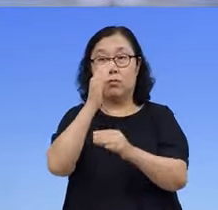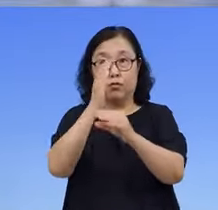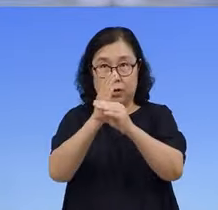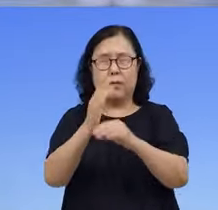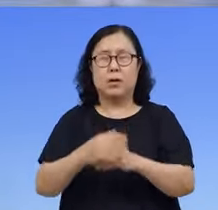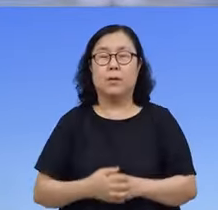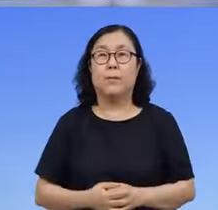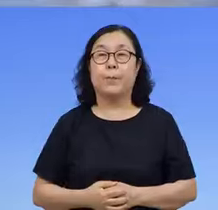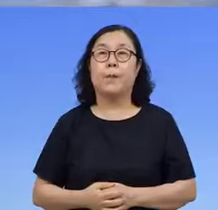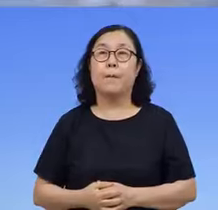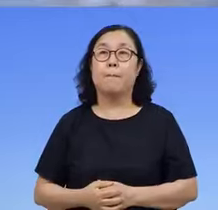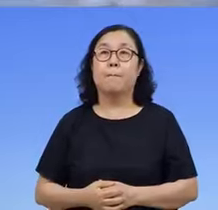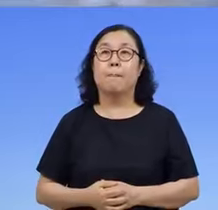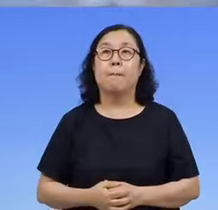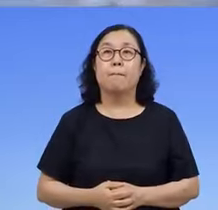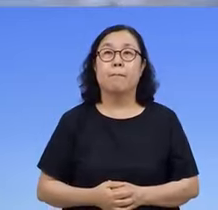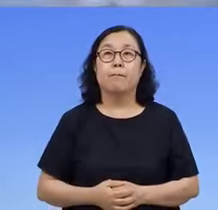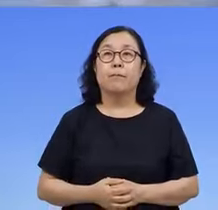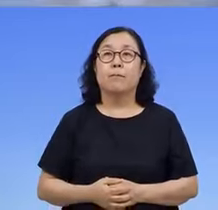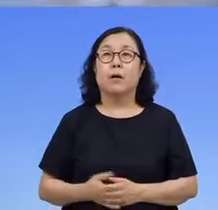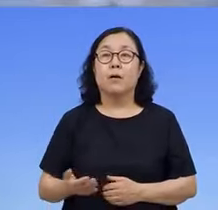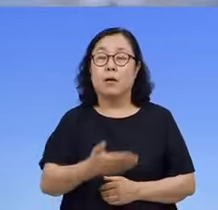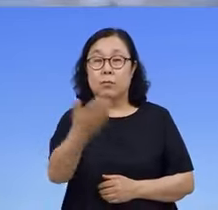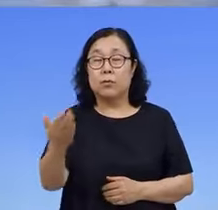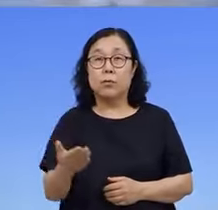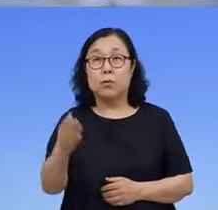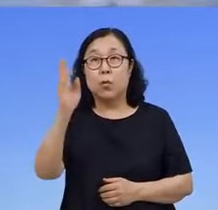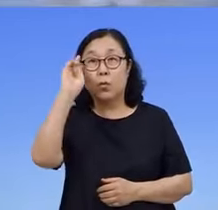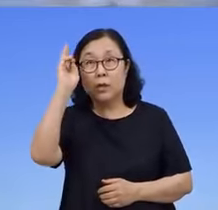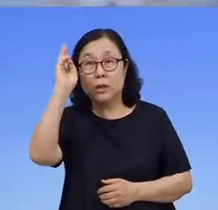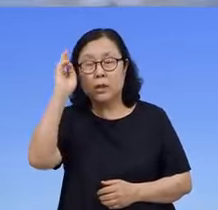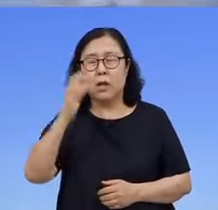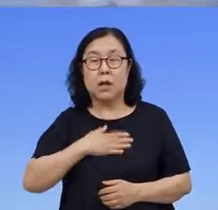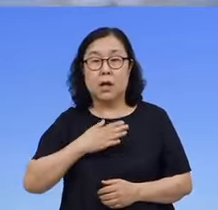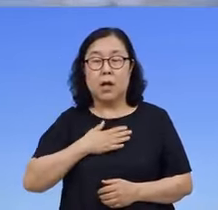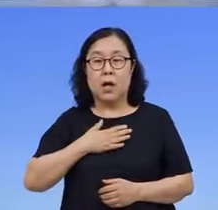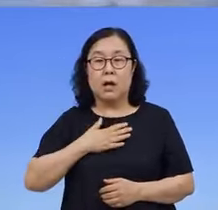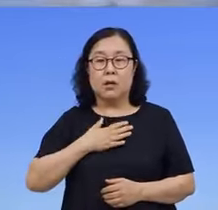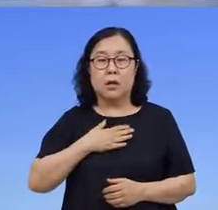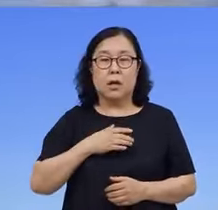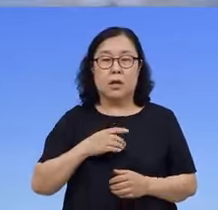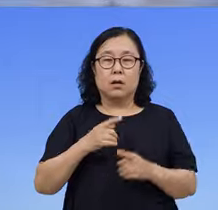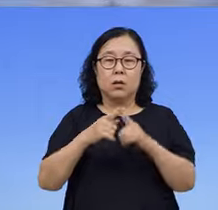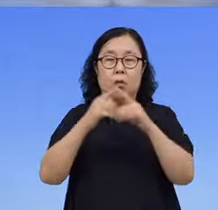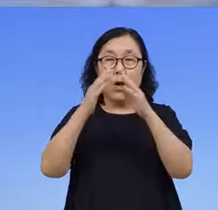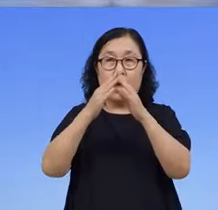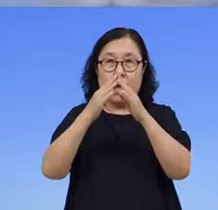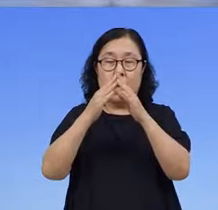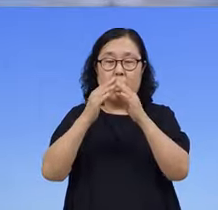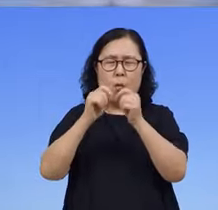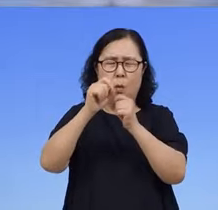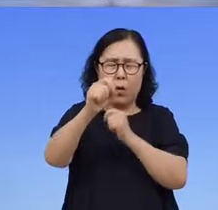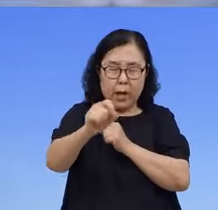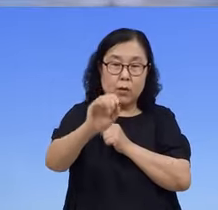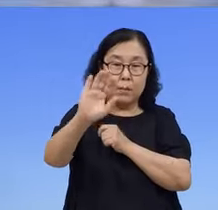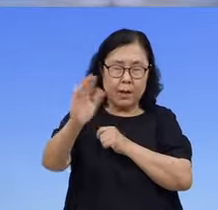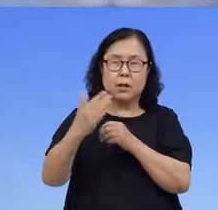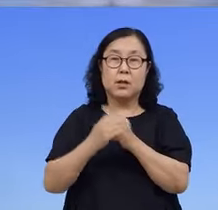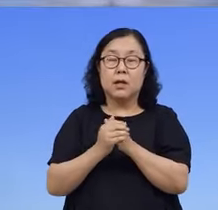있다는 겁니다. 여러분 혹시 오늘 교회 연조가 깊어지면 찾아오는 게 장로들의 전통이거든요.